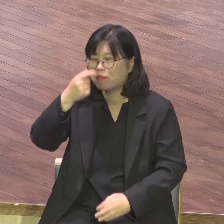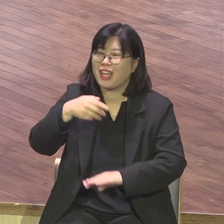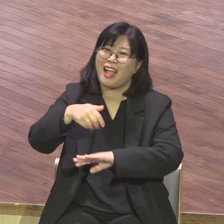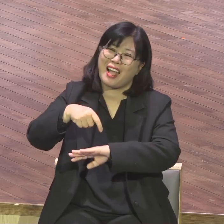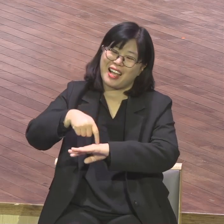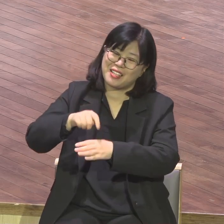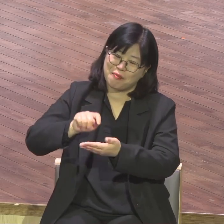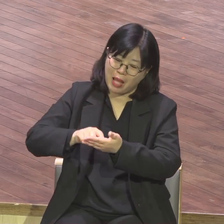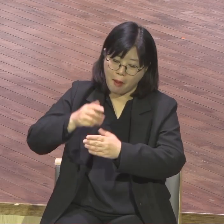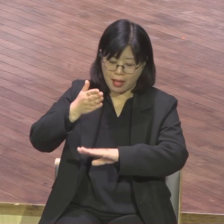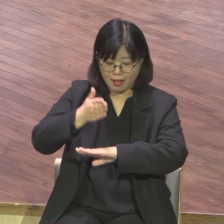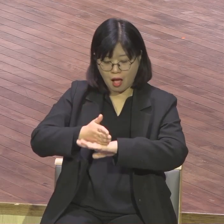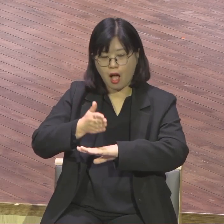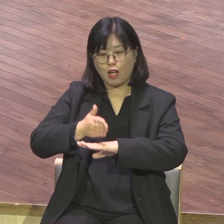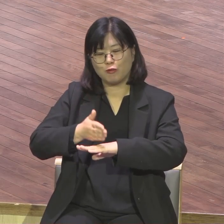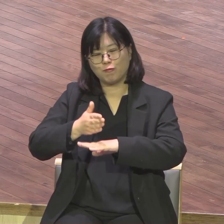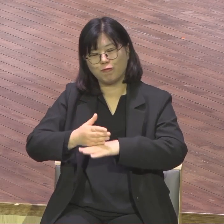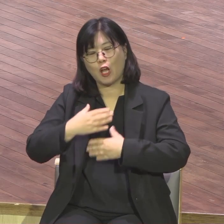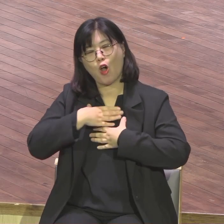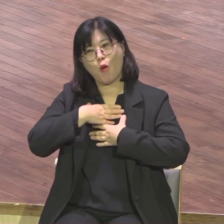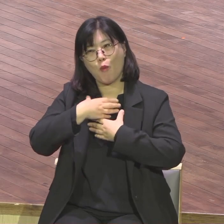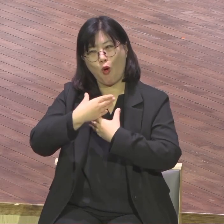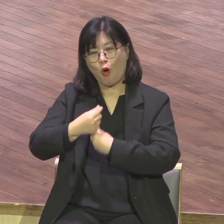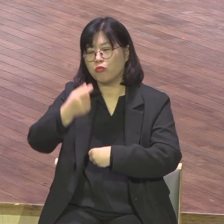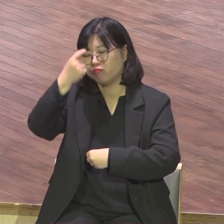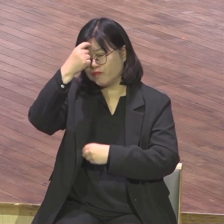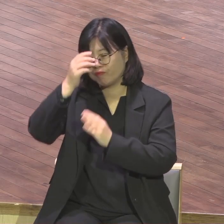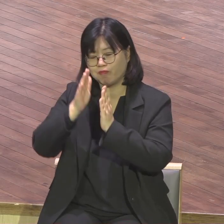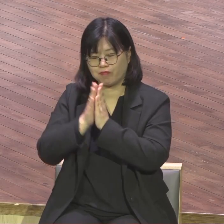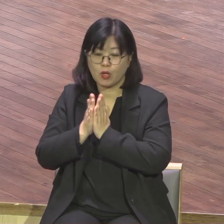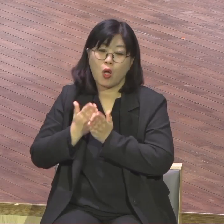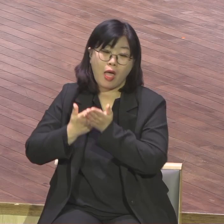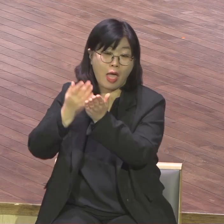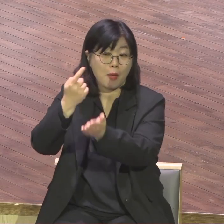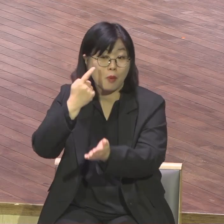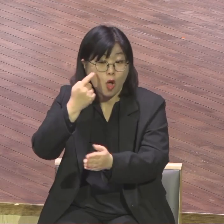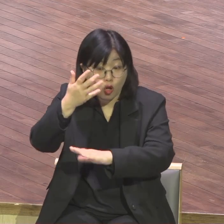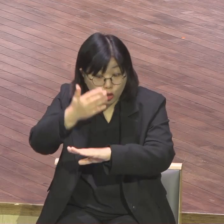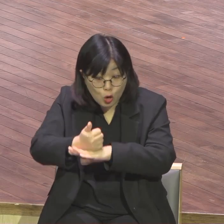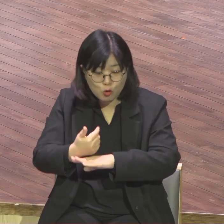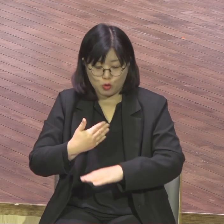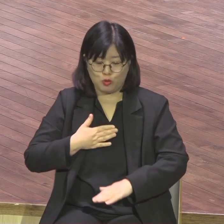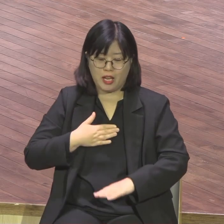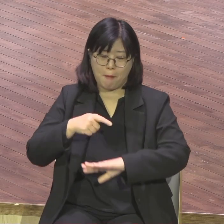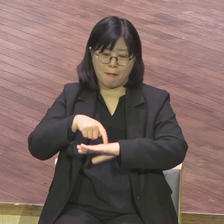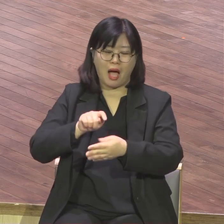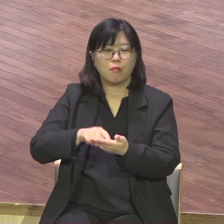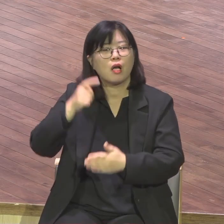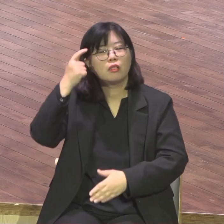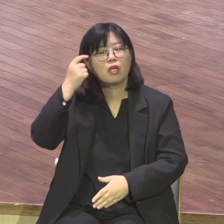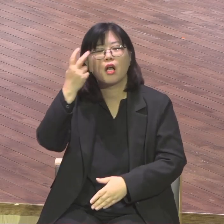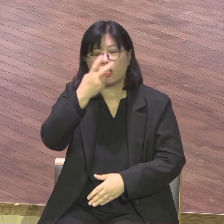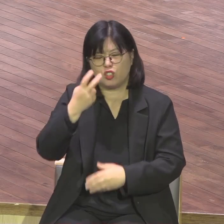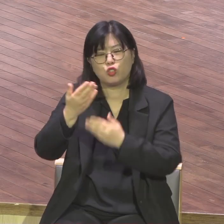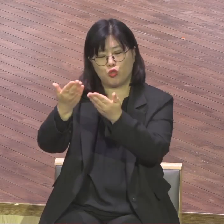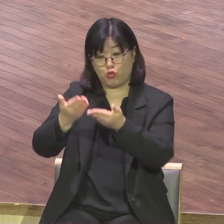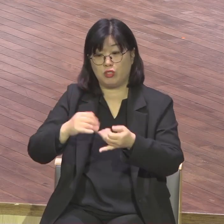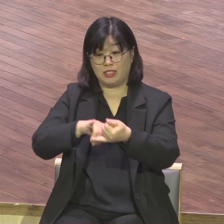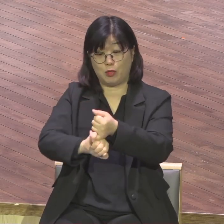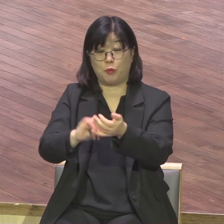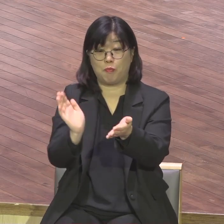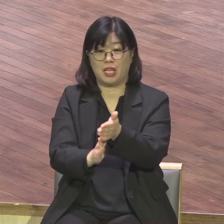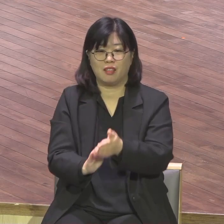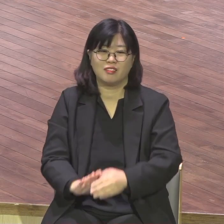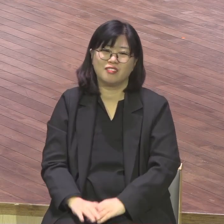평강이 임하게 되고 그 평강이 우리의 마음과 생각을 지키시리라. 신앙생활을 하면요